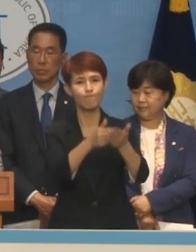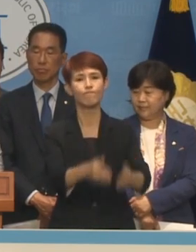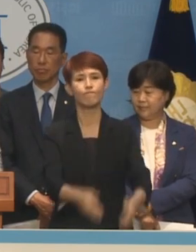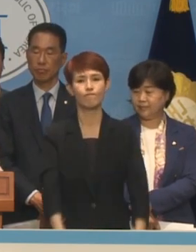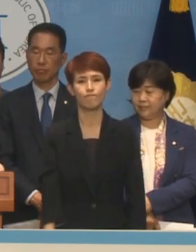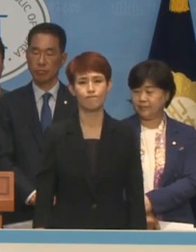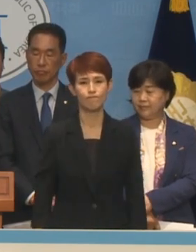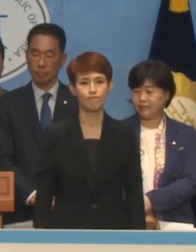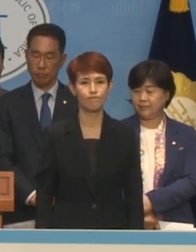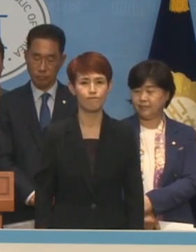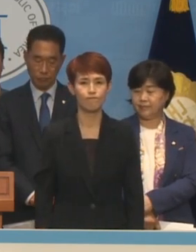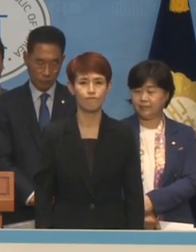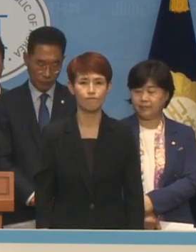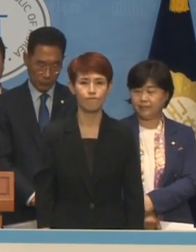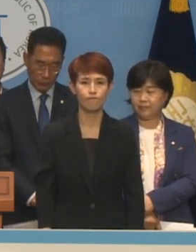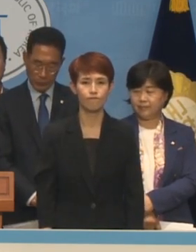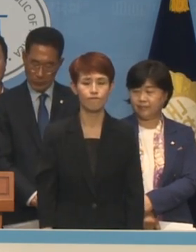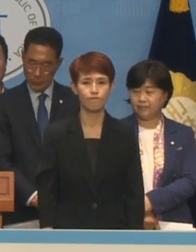말씀드립니다.